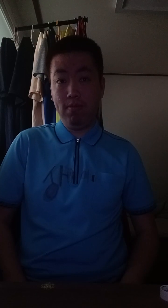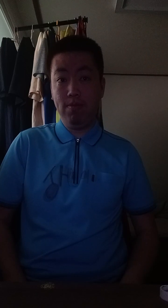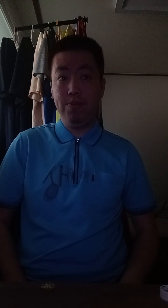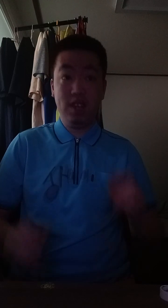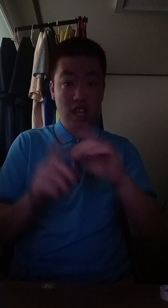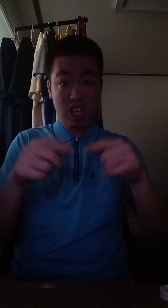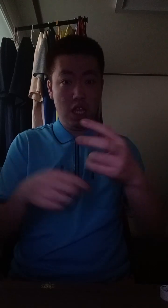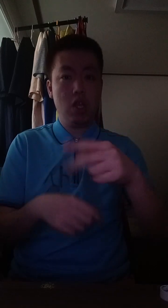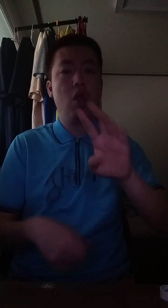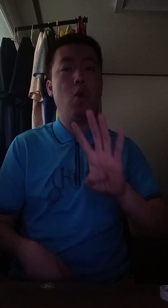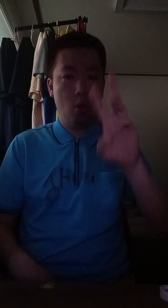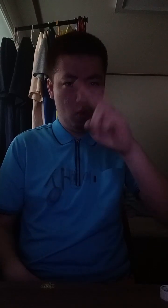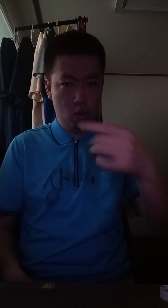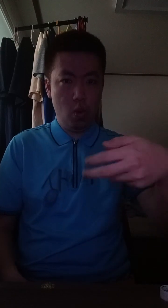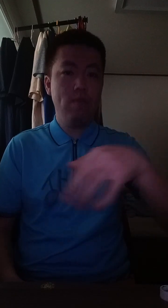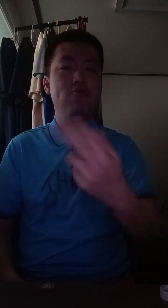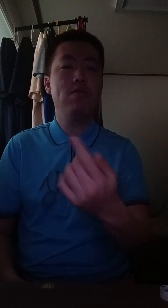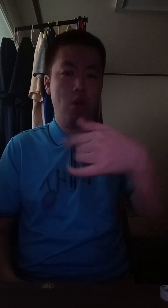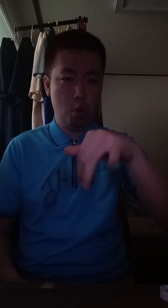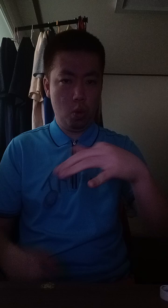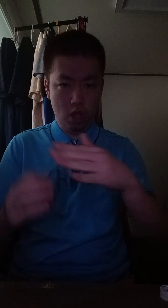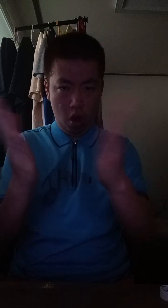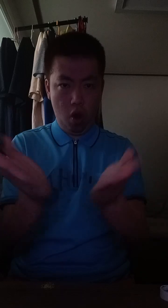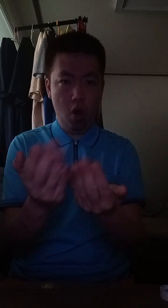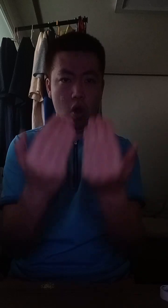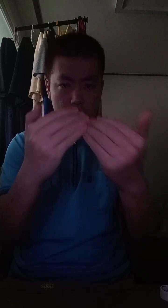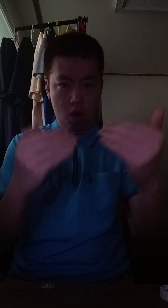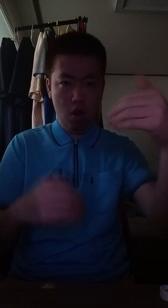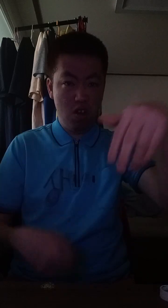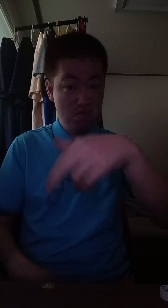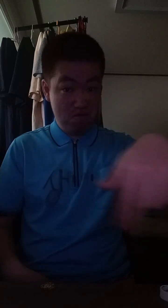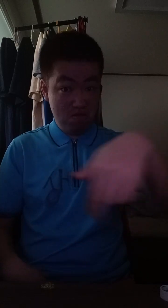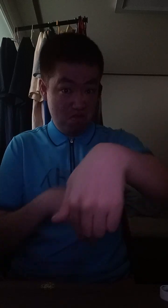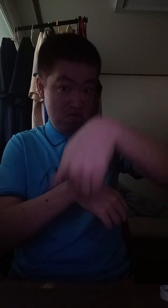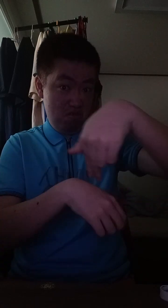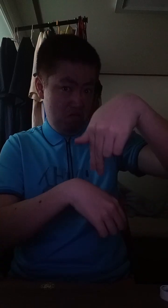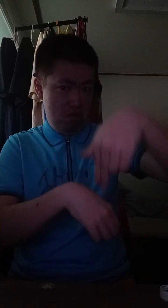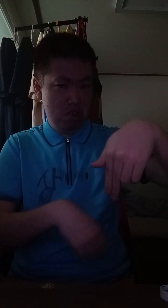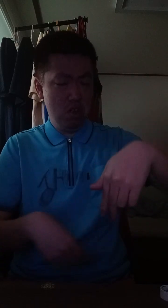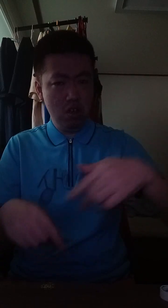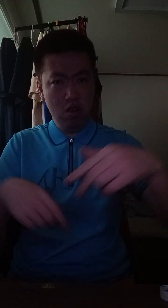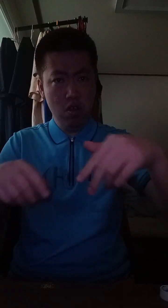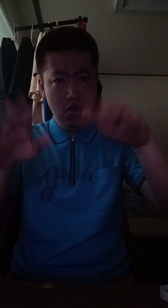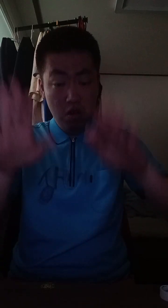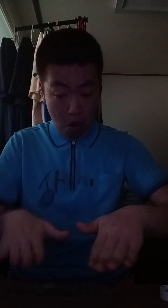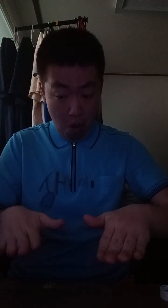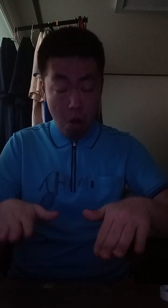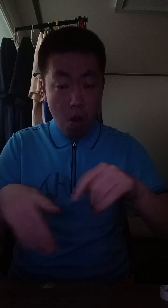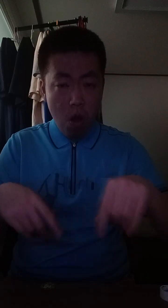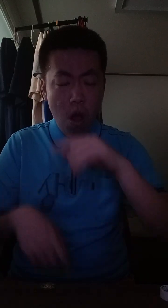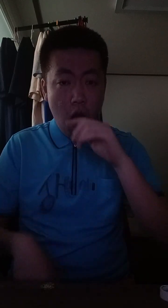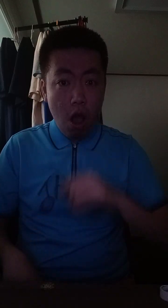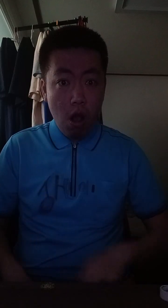서울 지하철 4호선 동대문 역사문화공원역. 지하철을 타려는 한 여성이 갑자기 털썩 주저앉습니다.